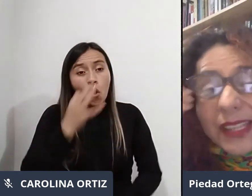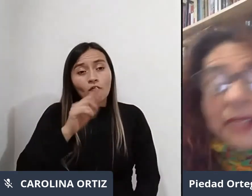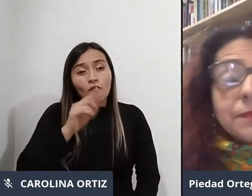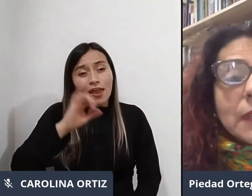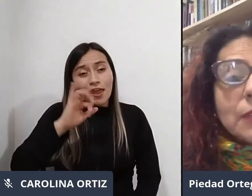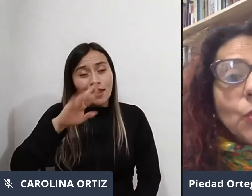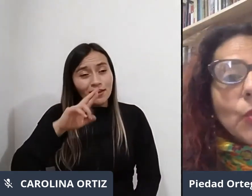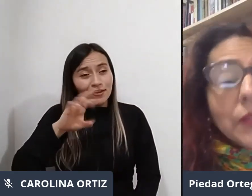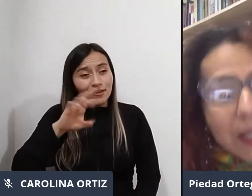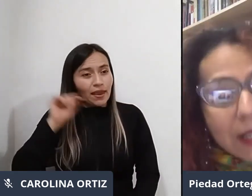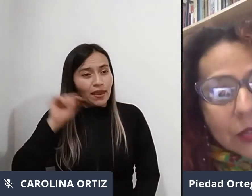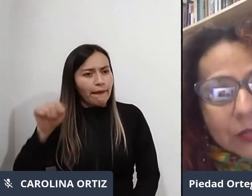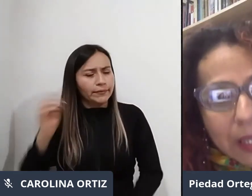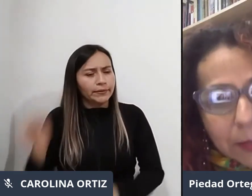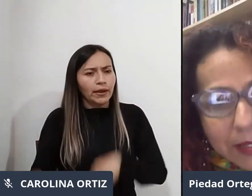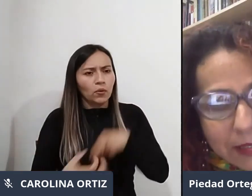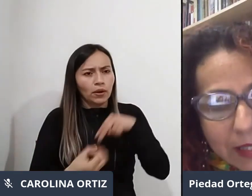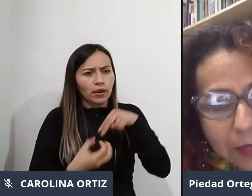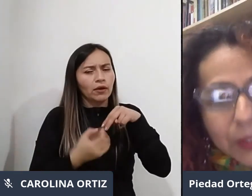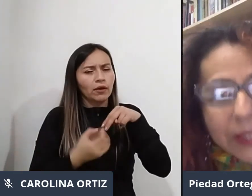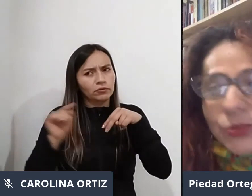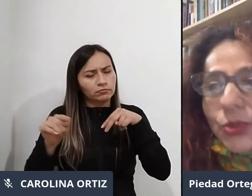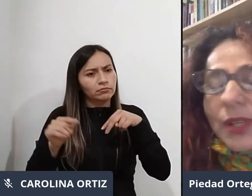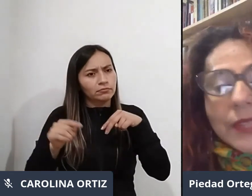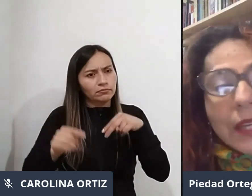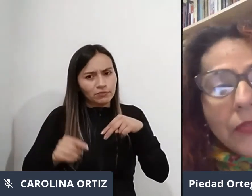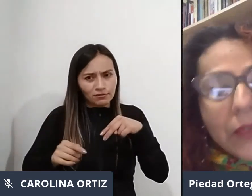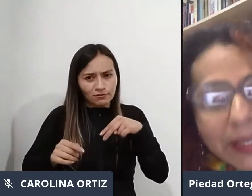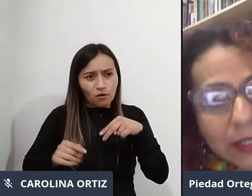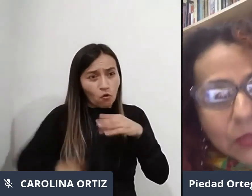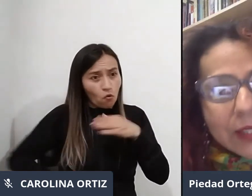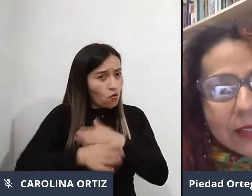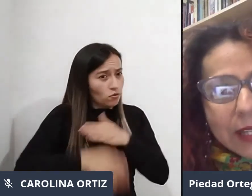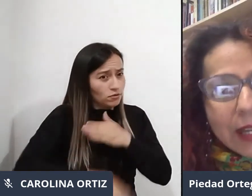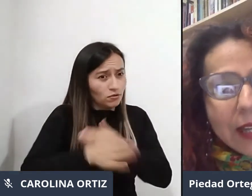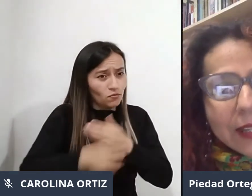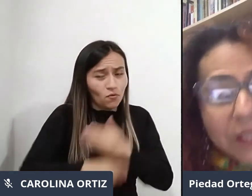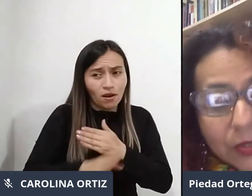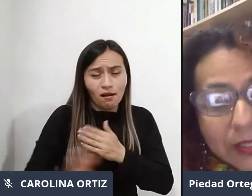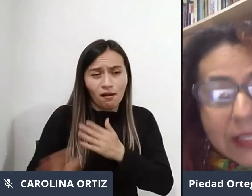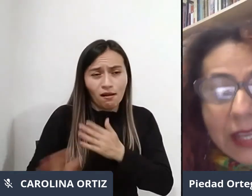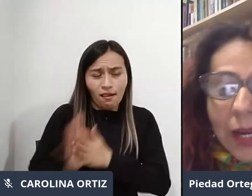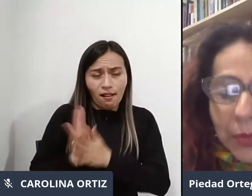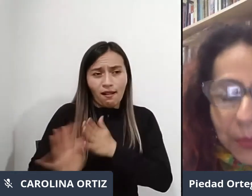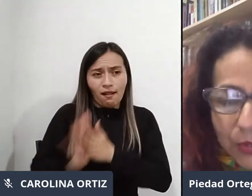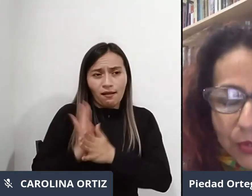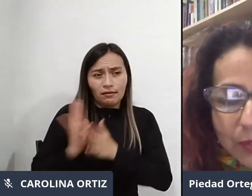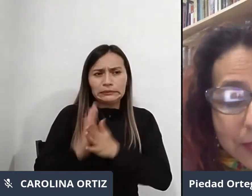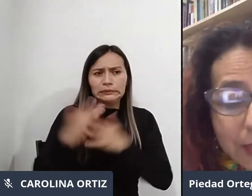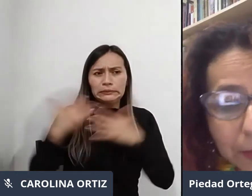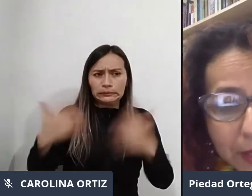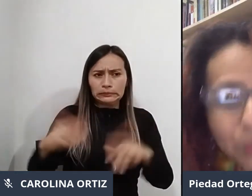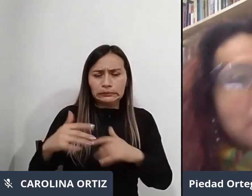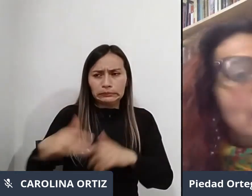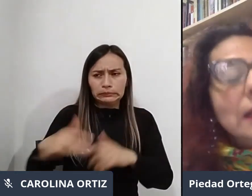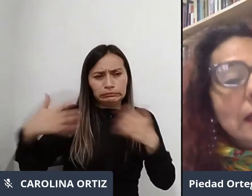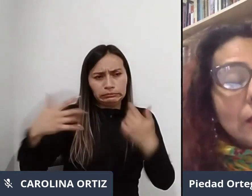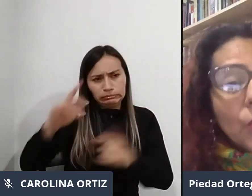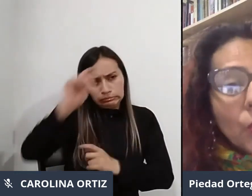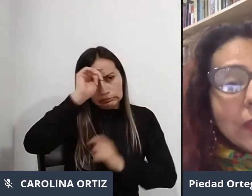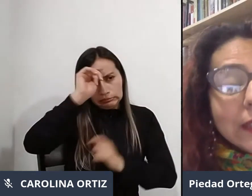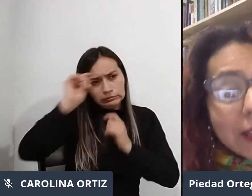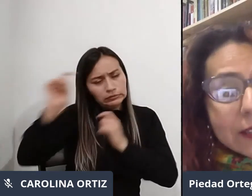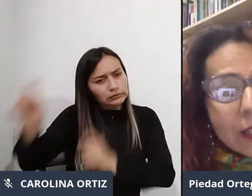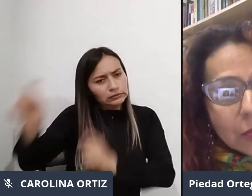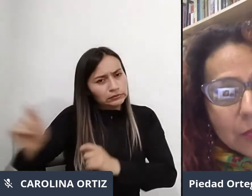porque todavía nos da que pensar, porque todavía Freire nos entrega lecciones a propósito también de la pregunta